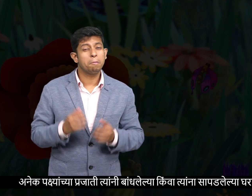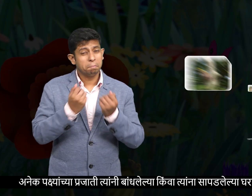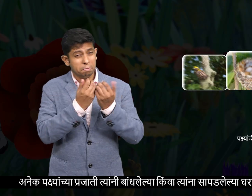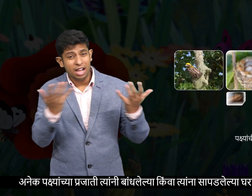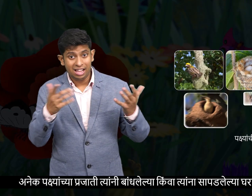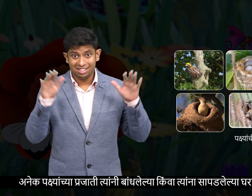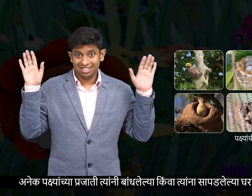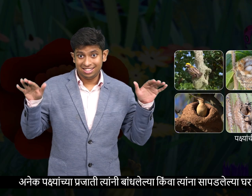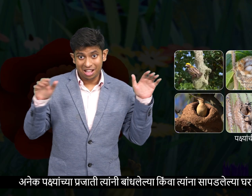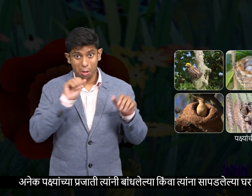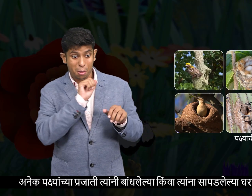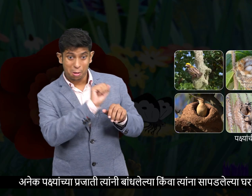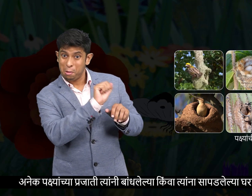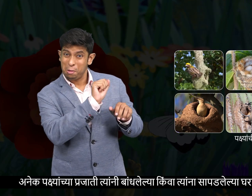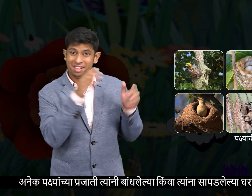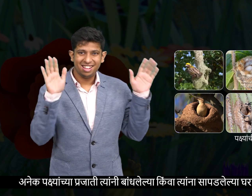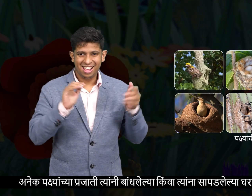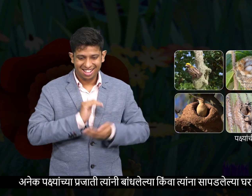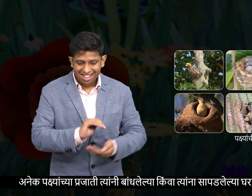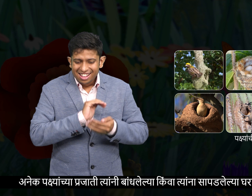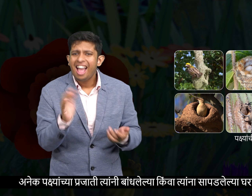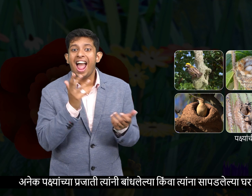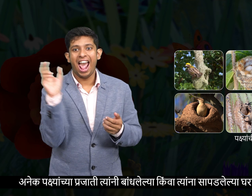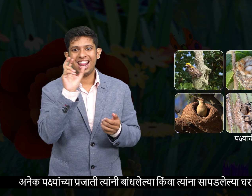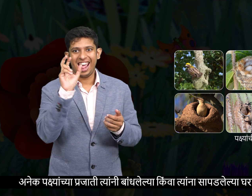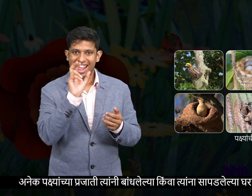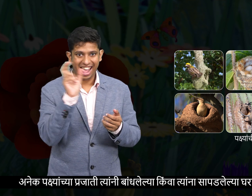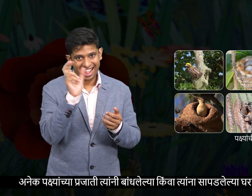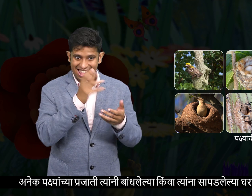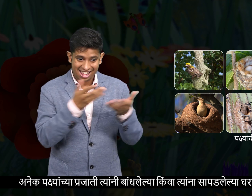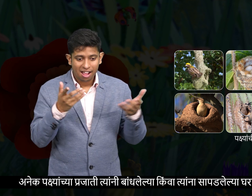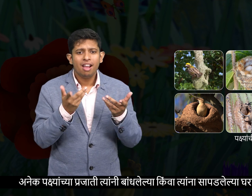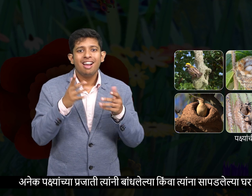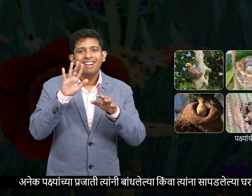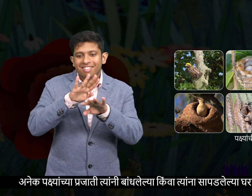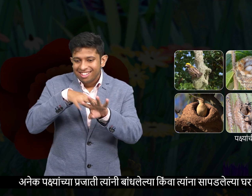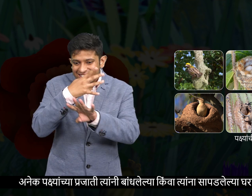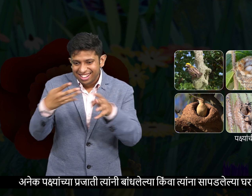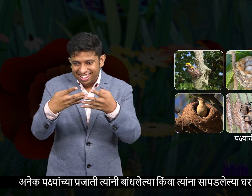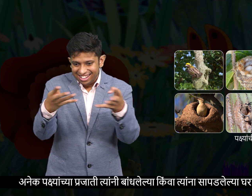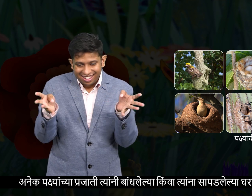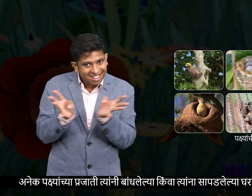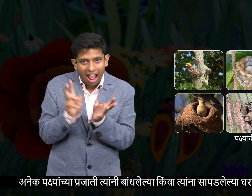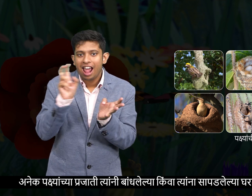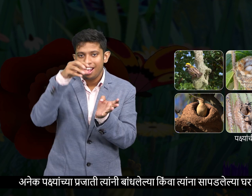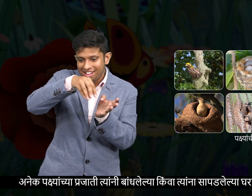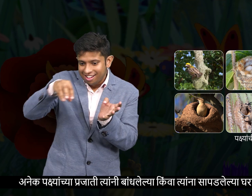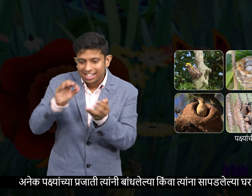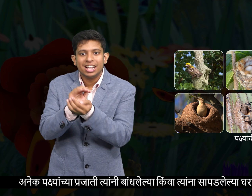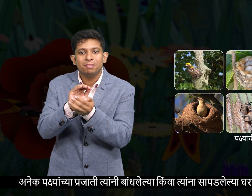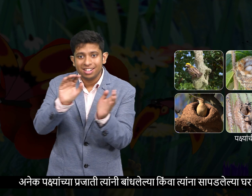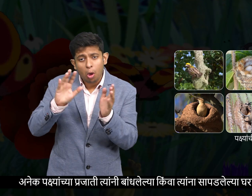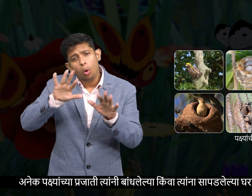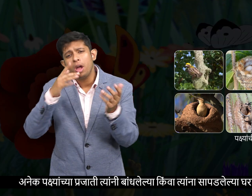अनेक पक्ष्यांच्या प्रजाती त्यांनी बांधलेल्या किंवा त्यांना सापडलेल्या घरट्यांमध्ये